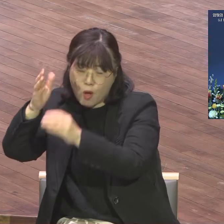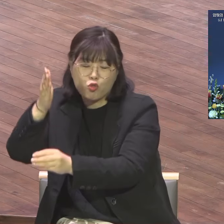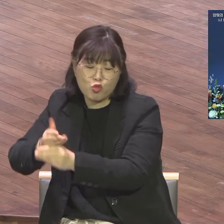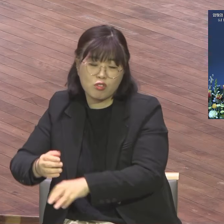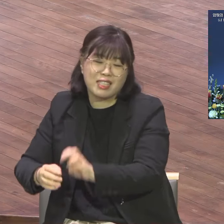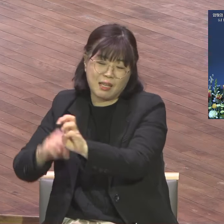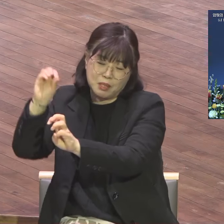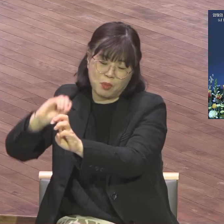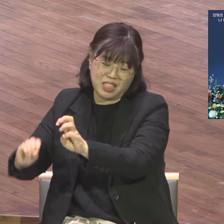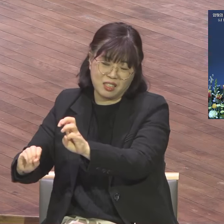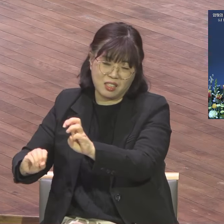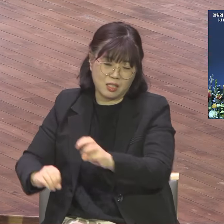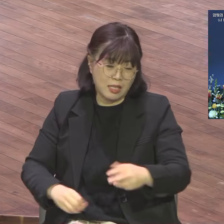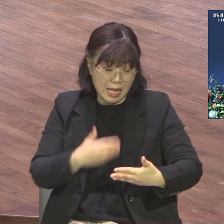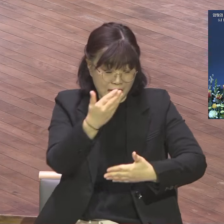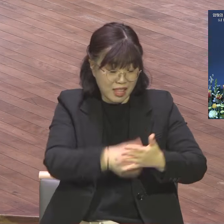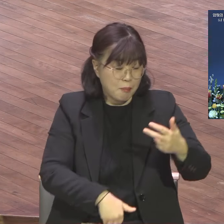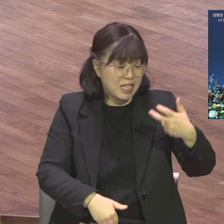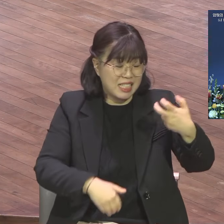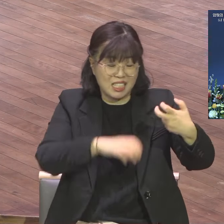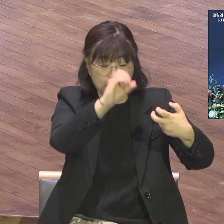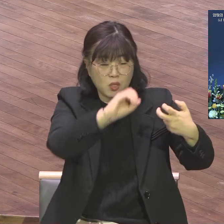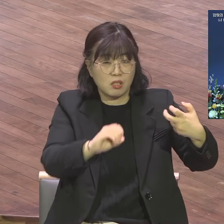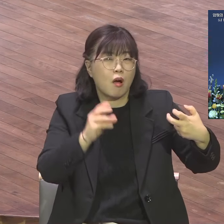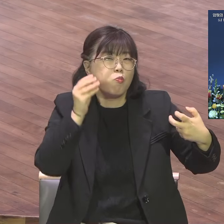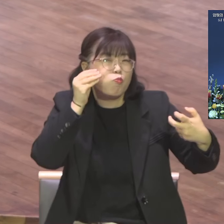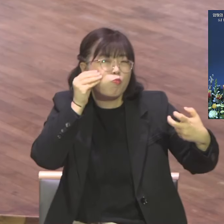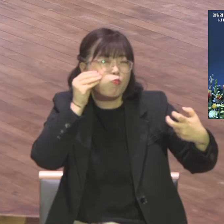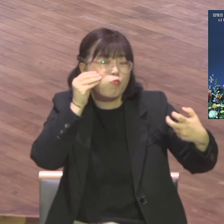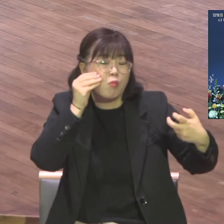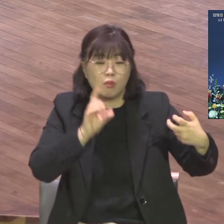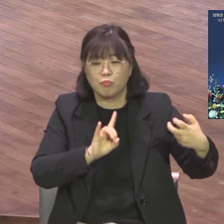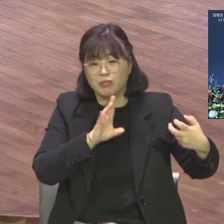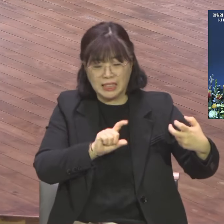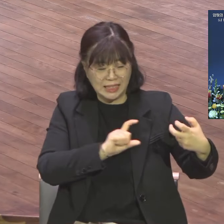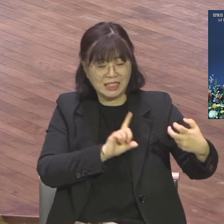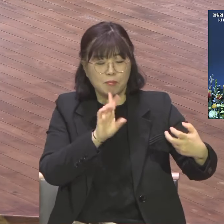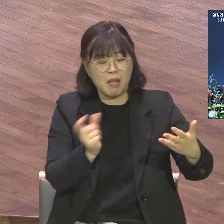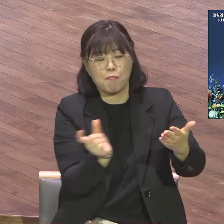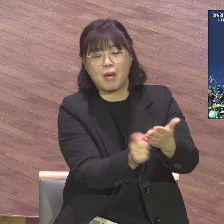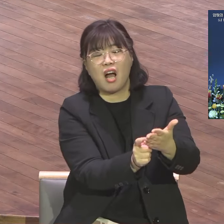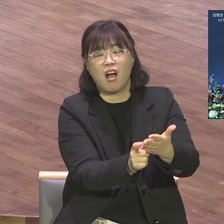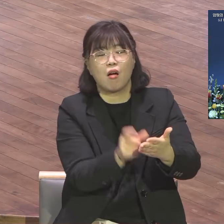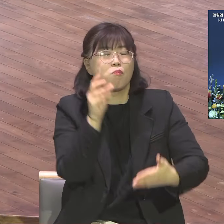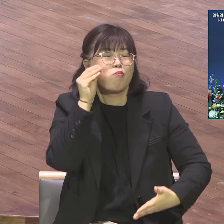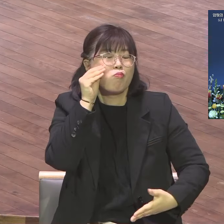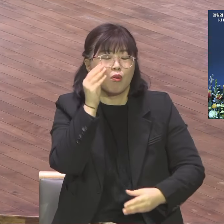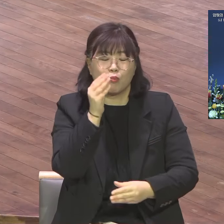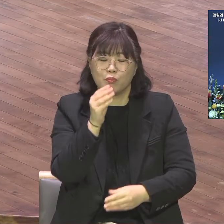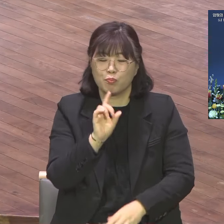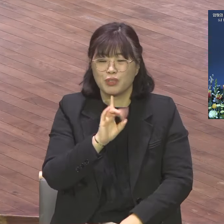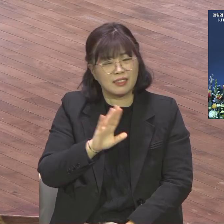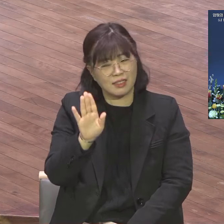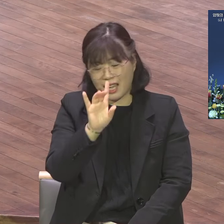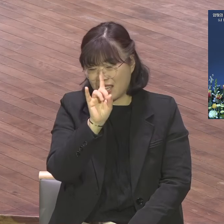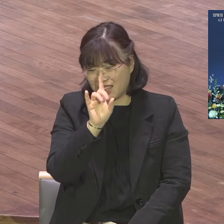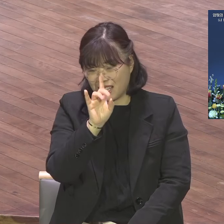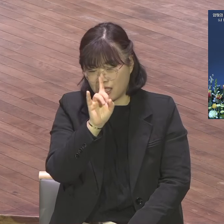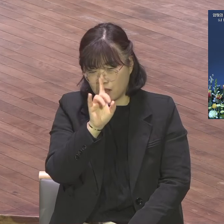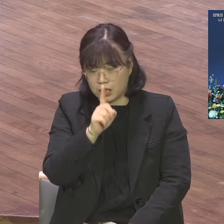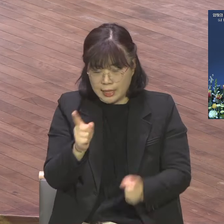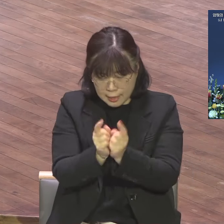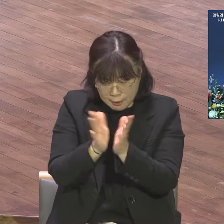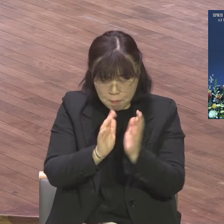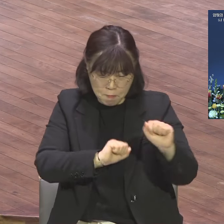3명이 아니지만 2명이라도 4명이라도 상관없어요. 이 운동, 이 생명 운동, 이 전도 운동, 이 사람 살리는